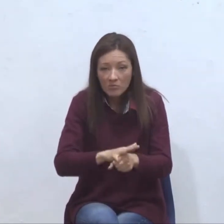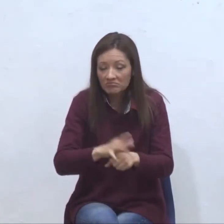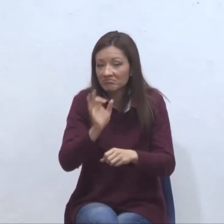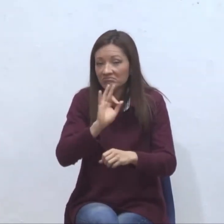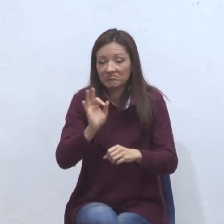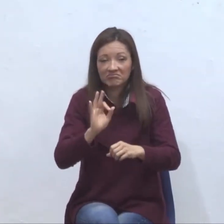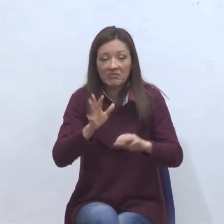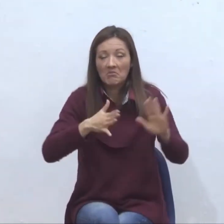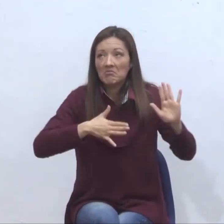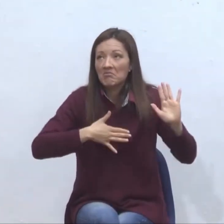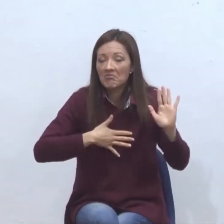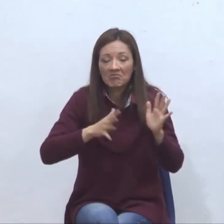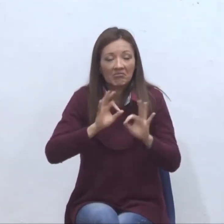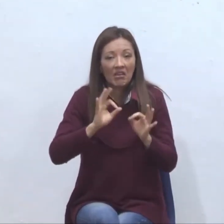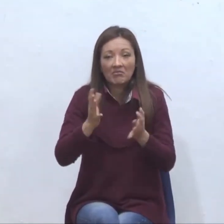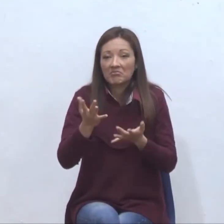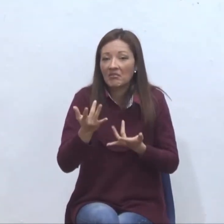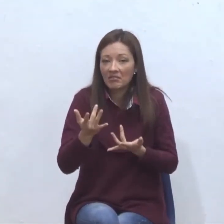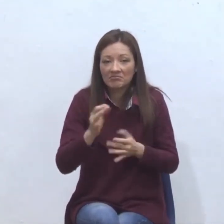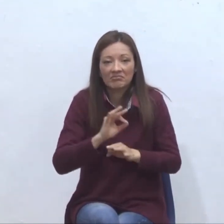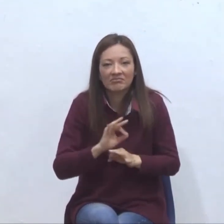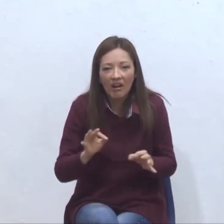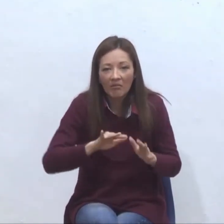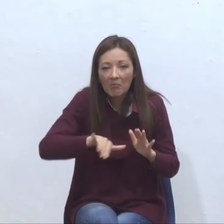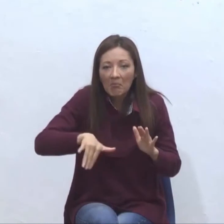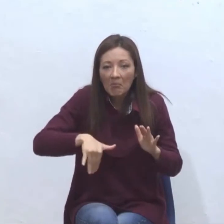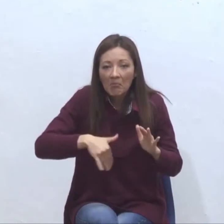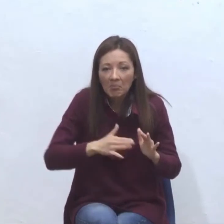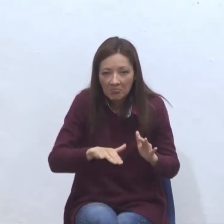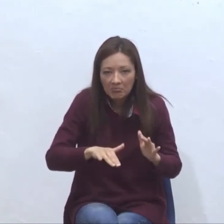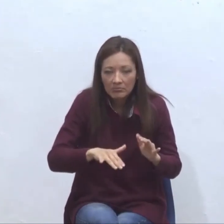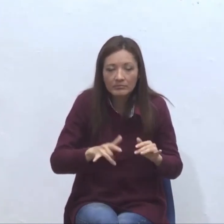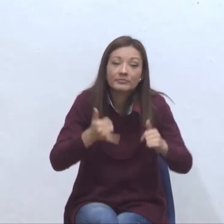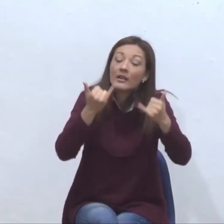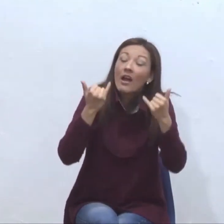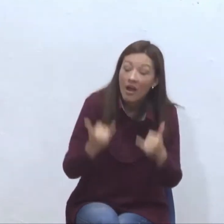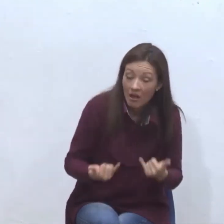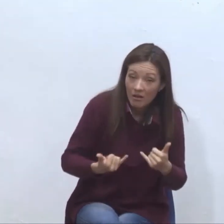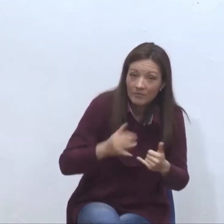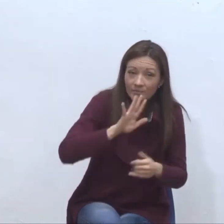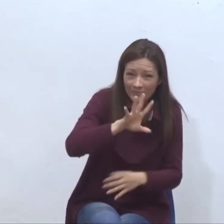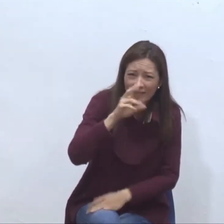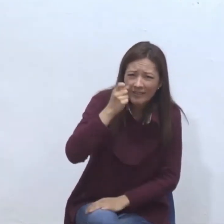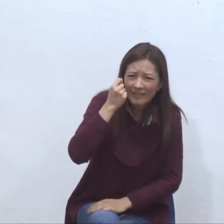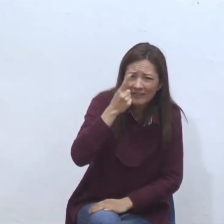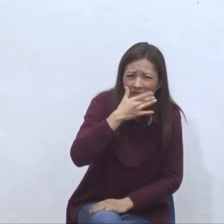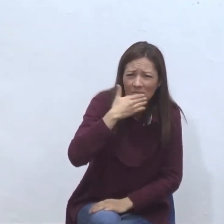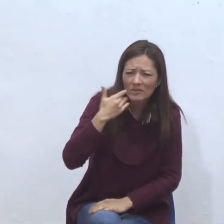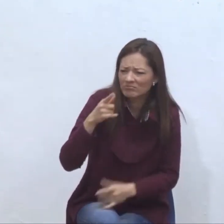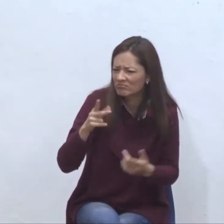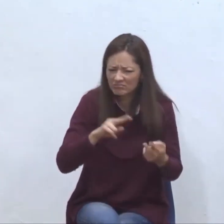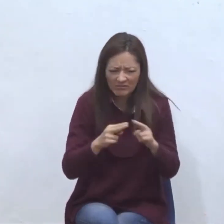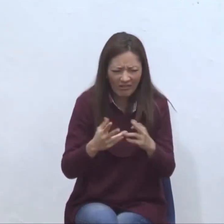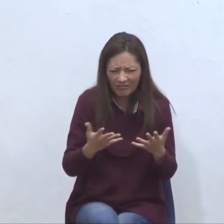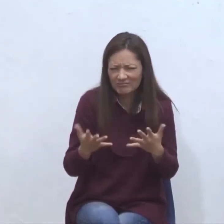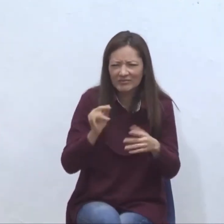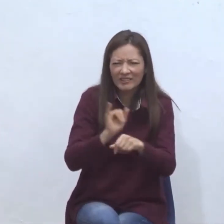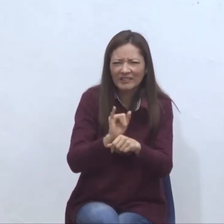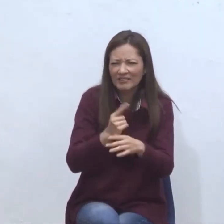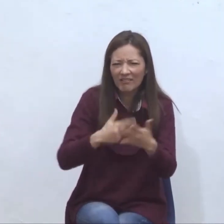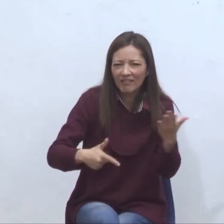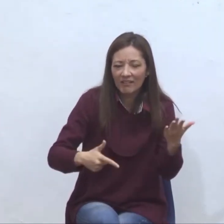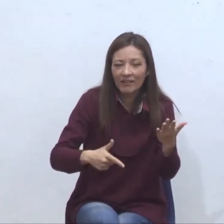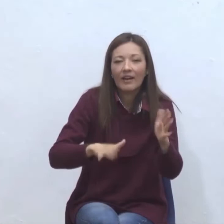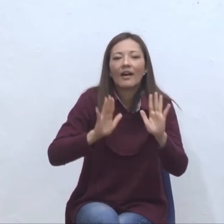pacto y sin esperanza. Ahora bien, para que entendamos mejor qué tiene que ver esto con la iglesia, porque